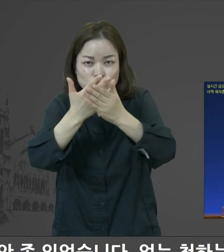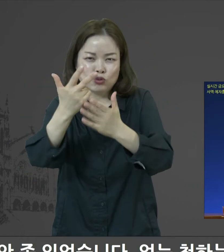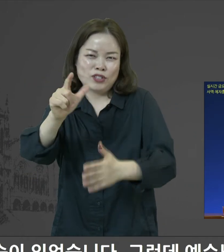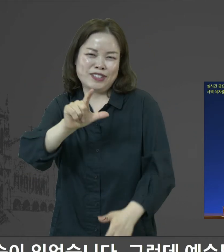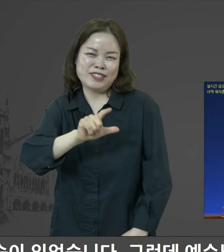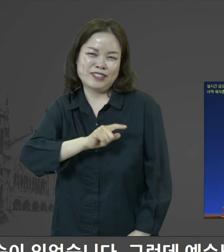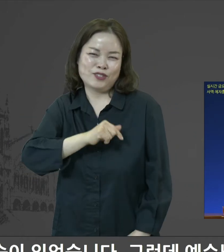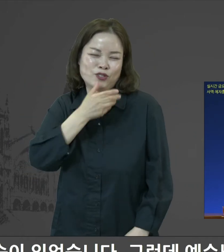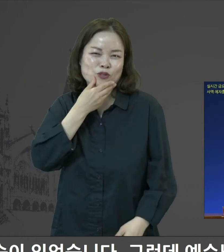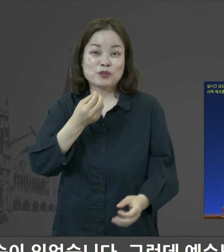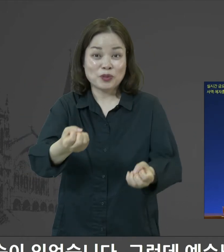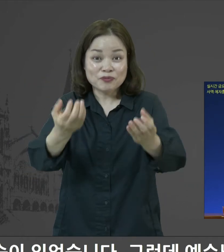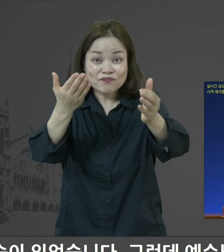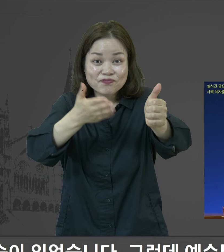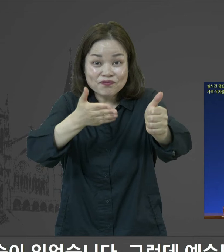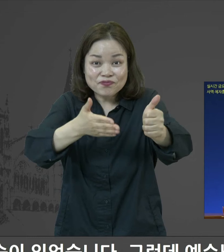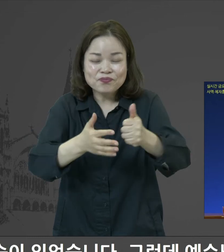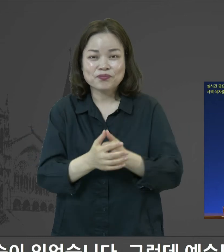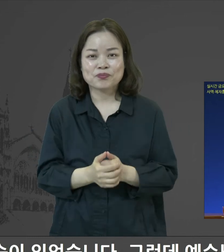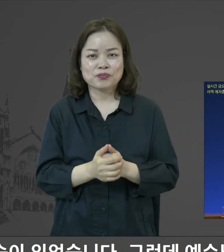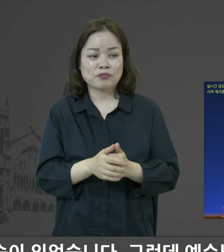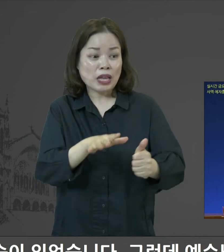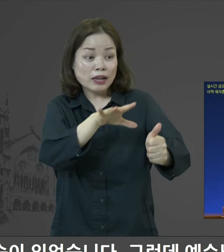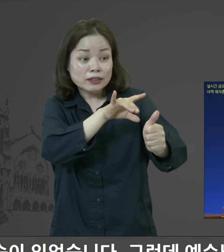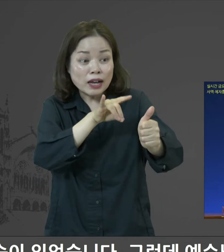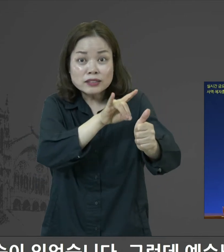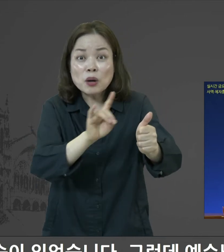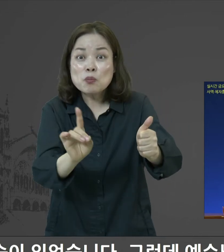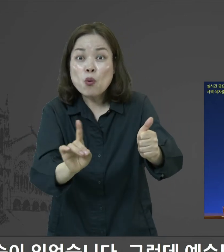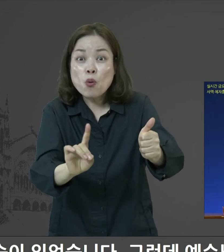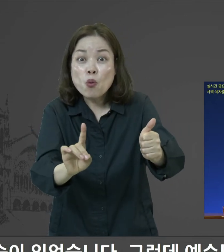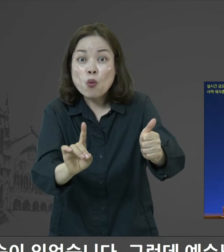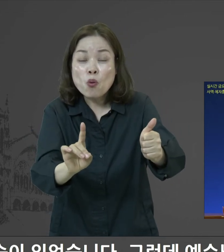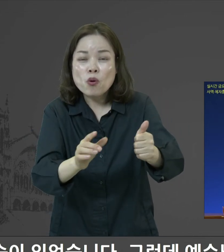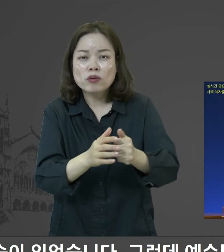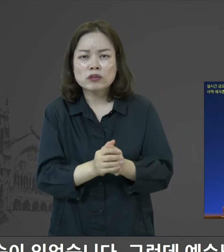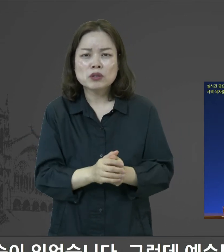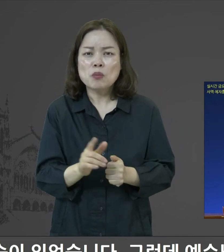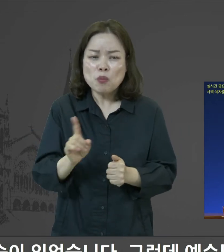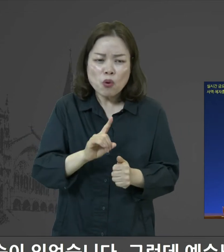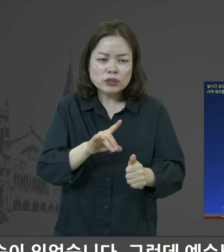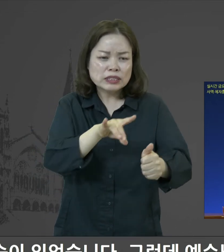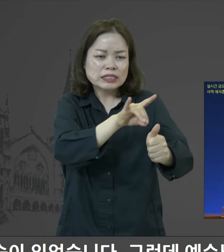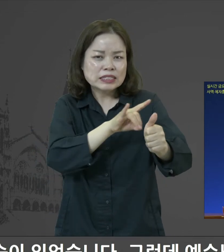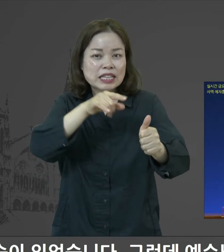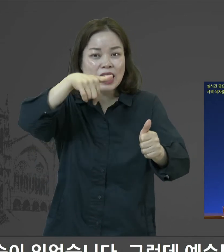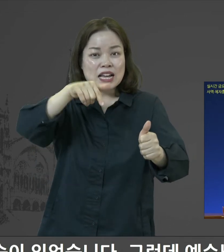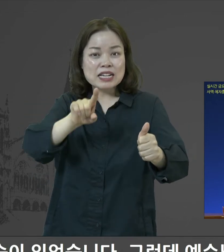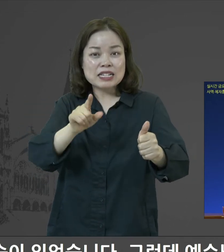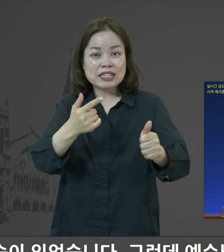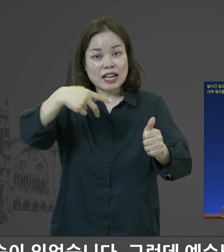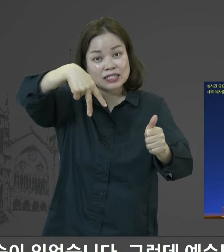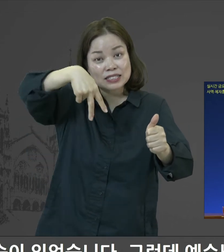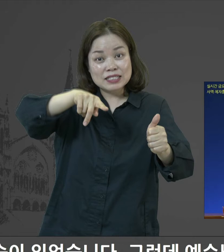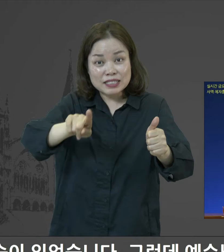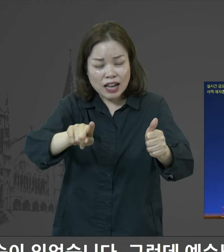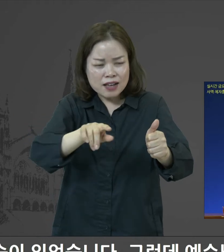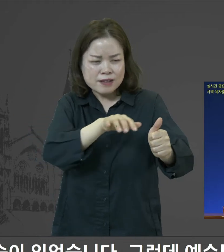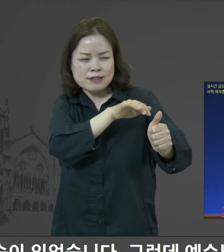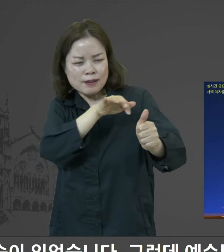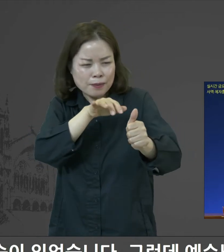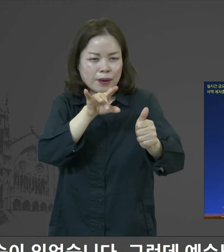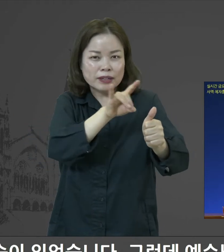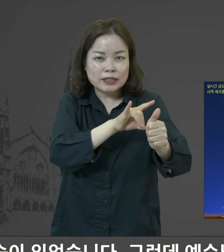이름으로 축원합니다. 그럼 이 간사함이 뭐라는 걸 정리해야죠. 그럼 도대체 뭐를 간사함이라고 그러느냐 얘기죠. 이